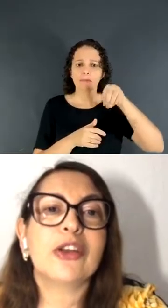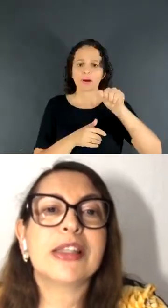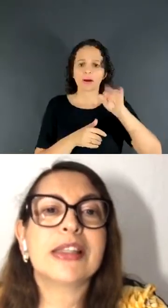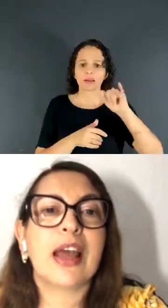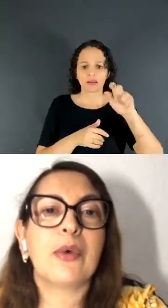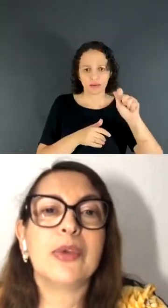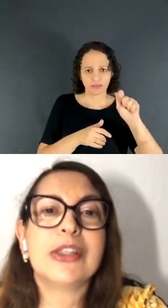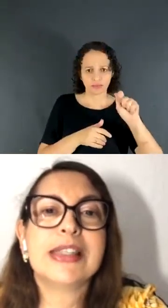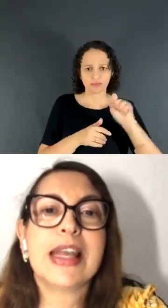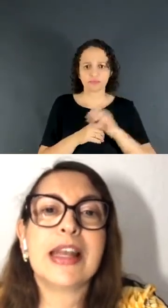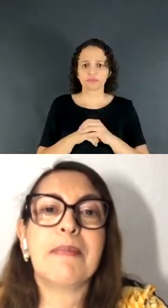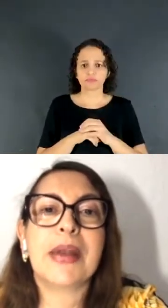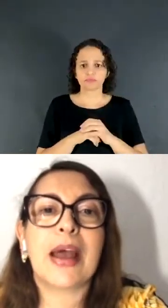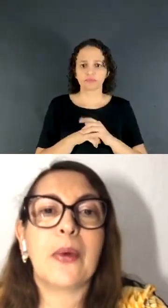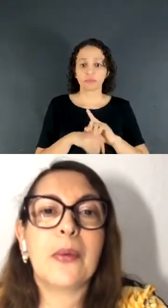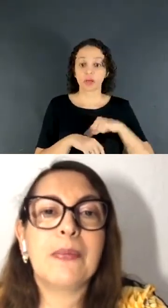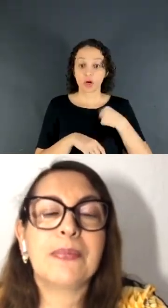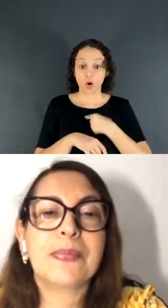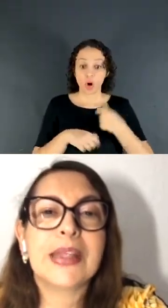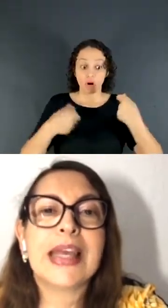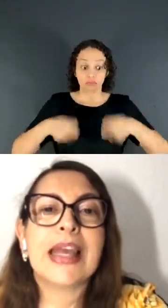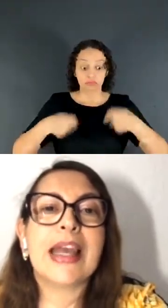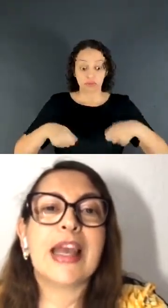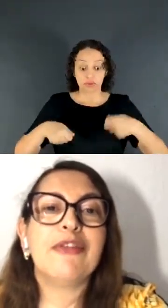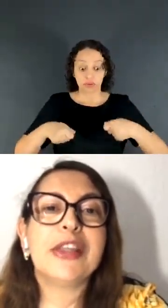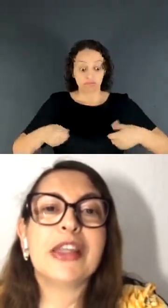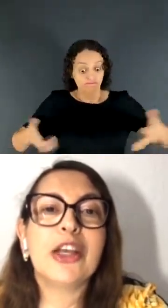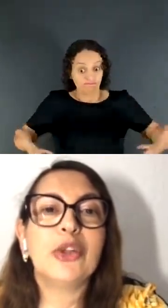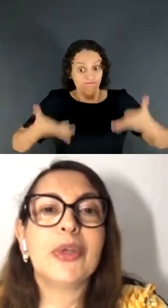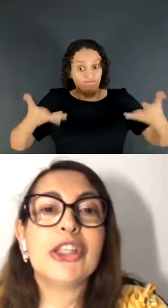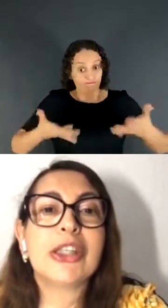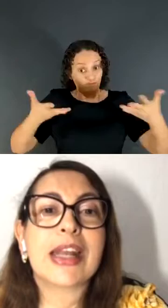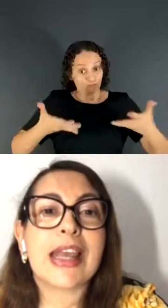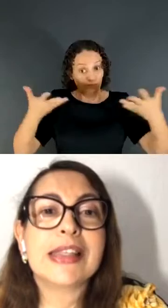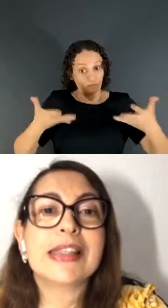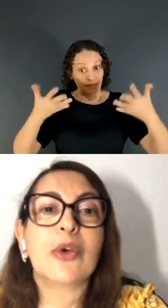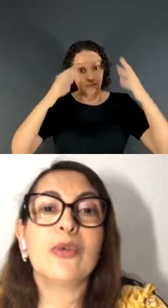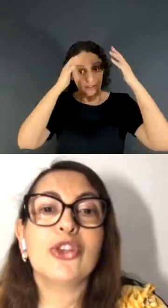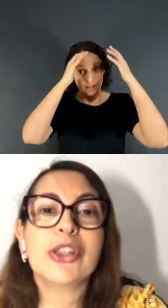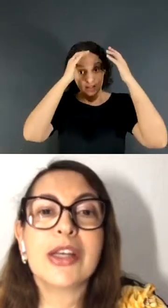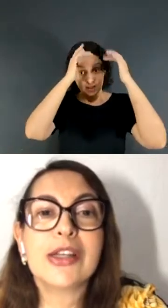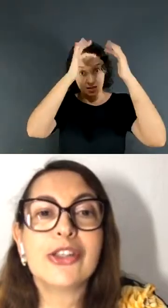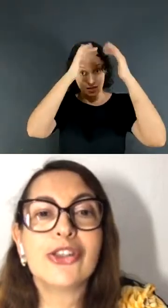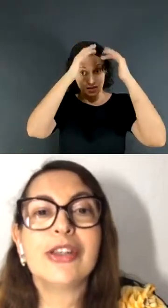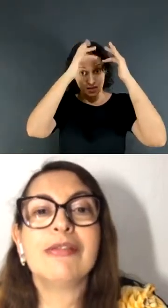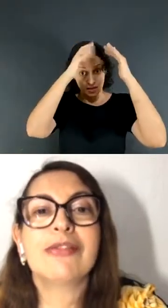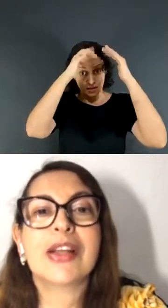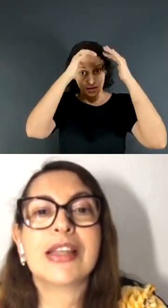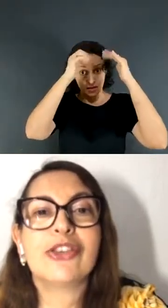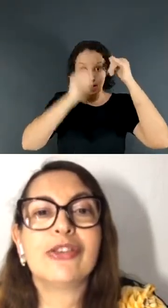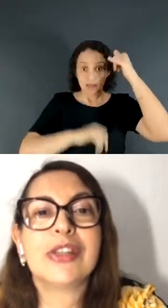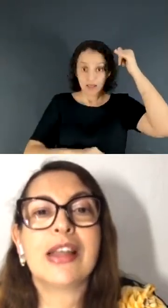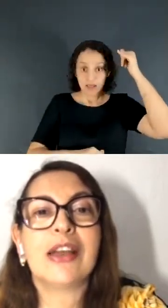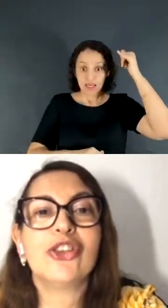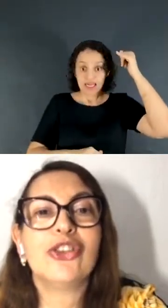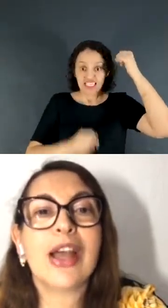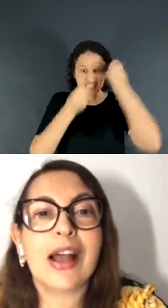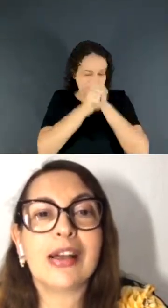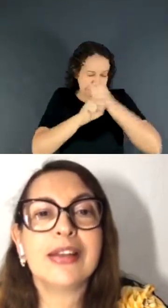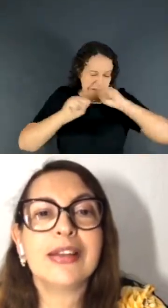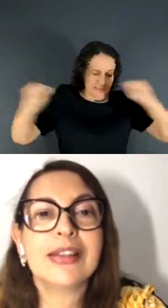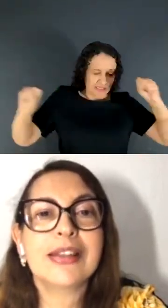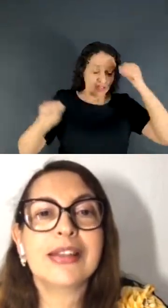vamos promover a saúde cerebral evitando o estresse constante das